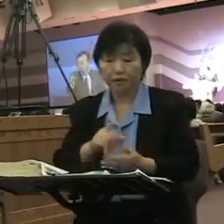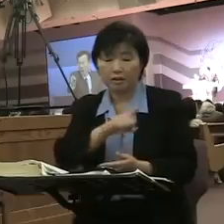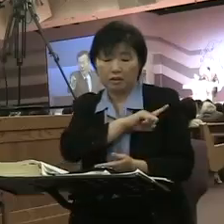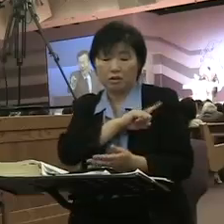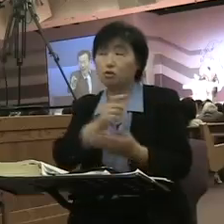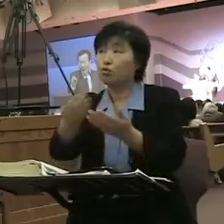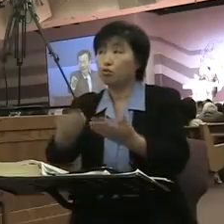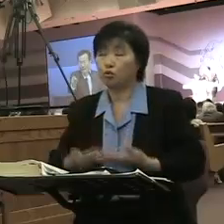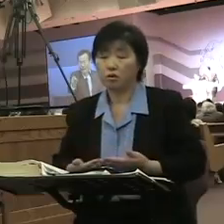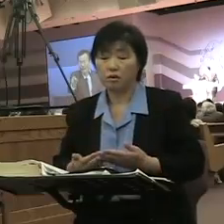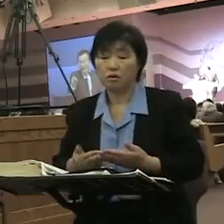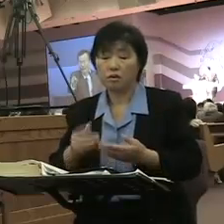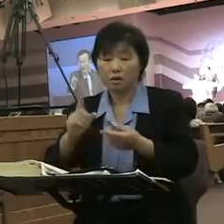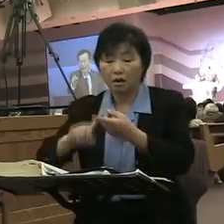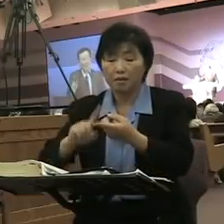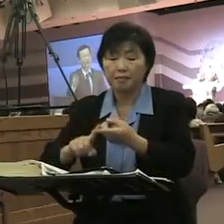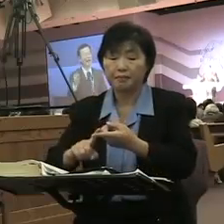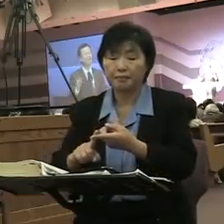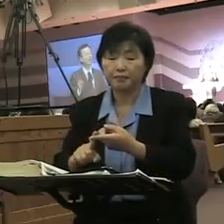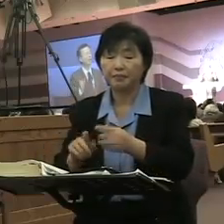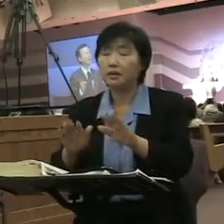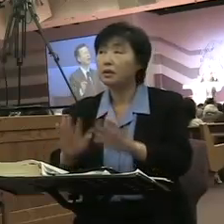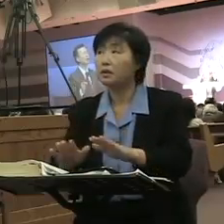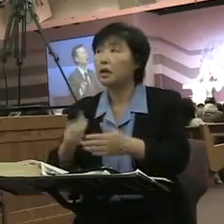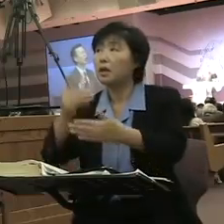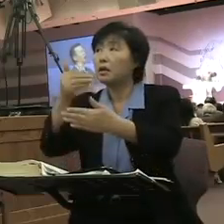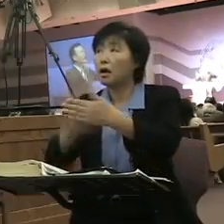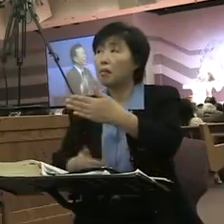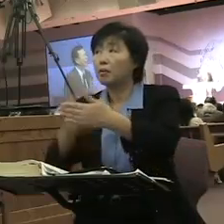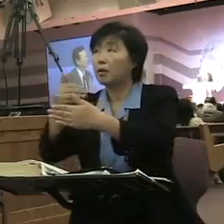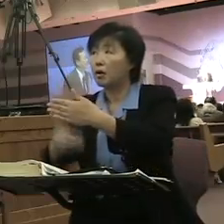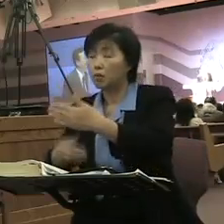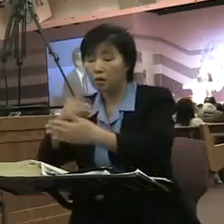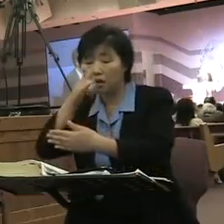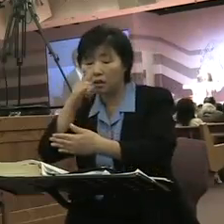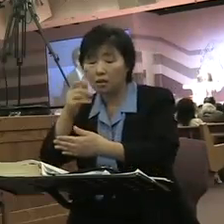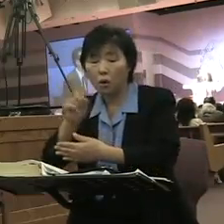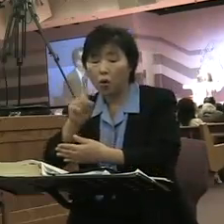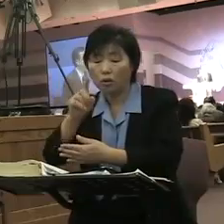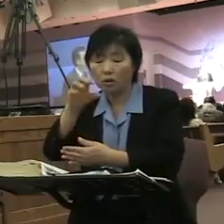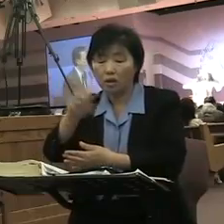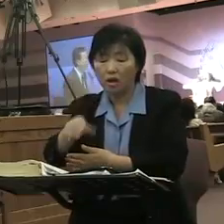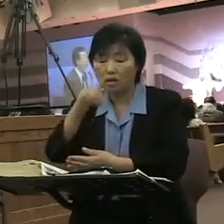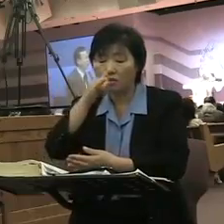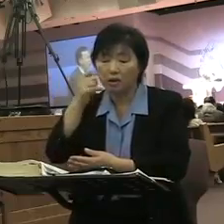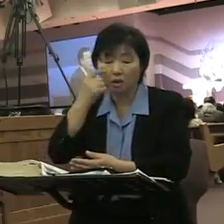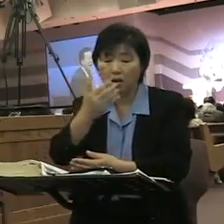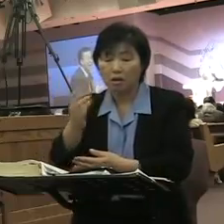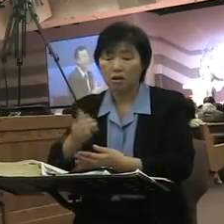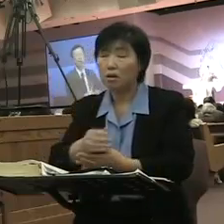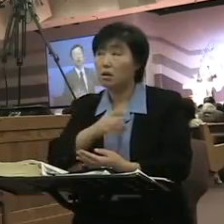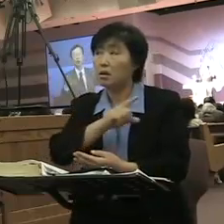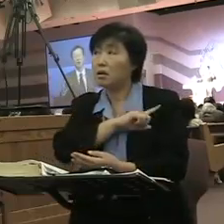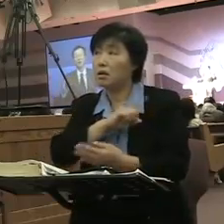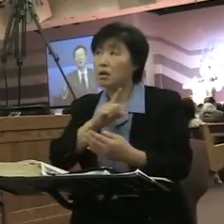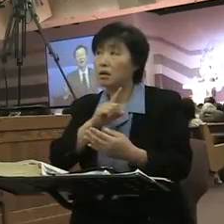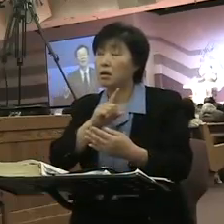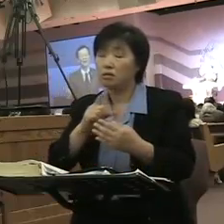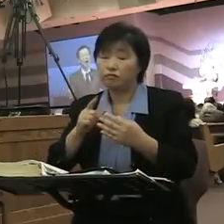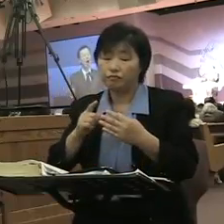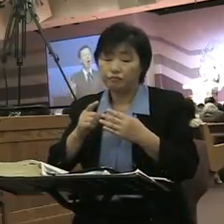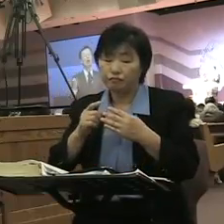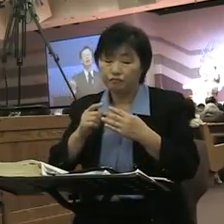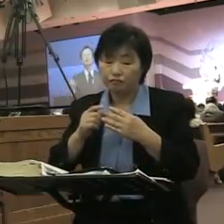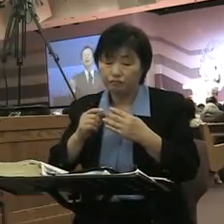최고를 주셨는데 이제 남기고 있는 것이 어디 있겠습니까? 최선을 우리에게